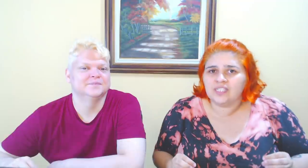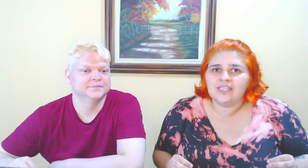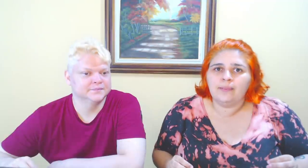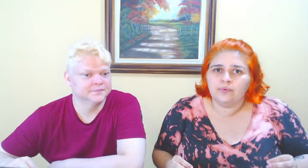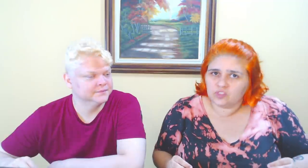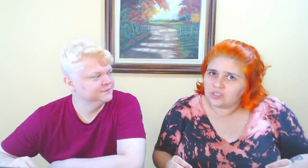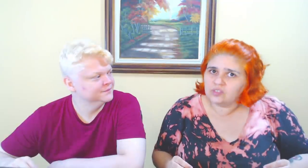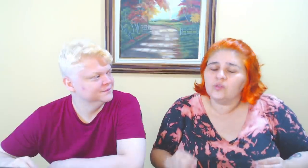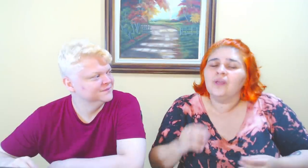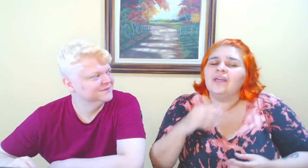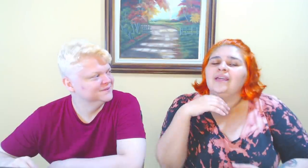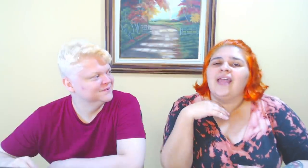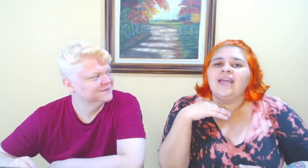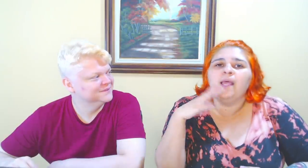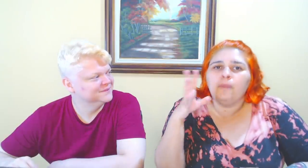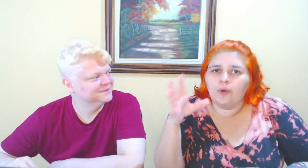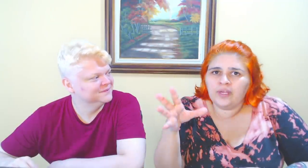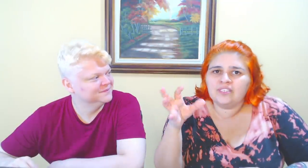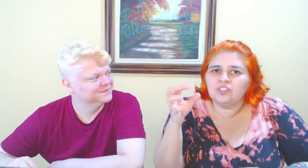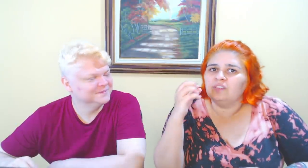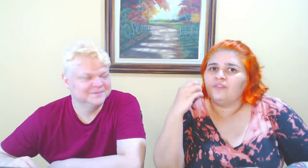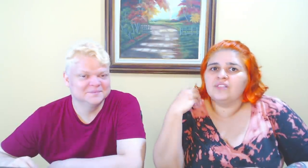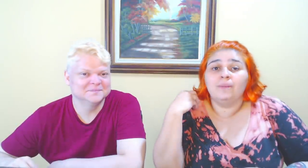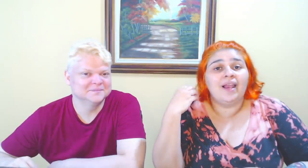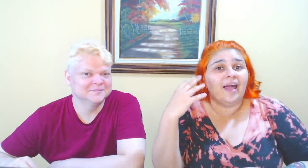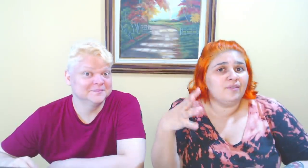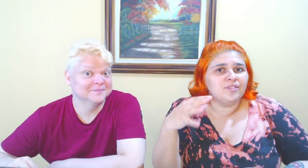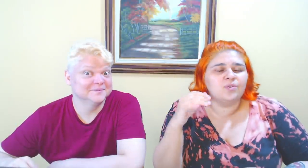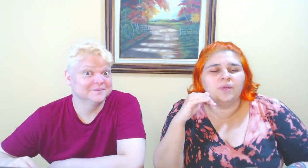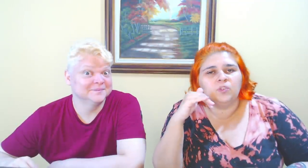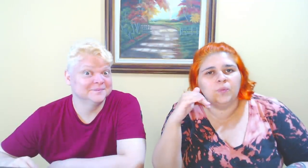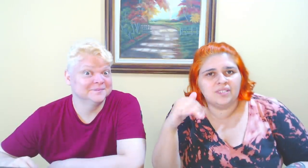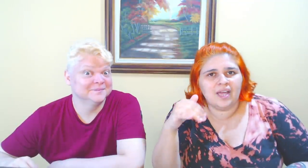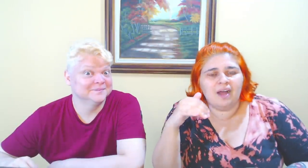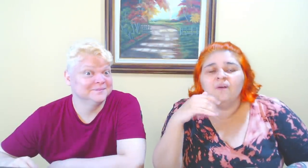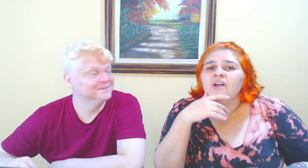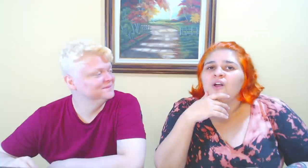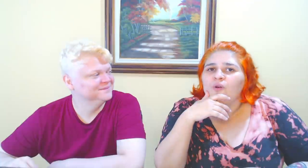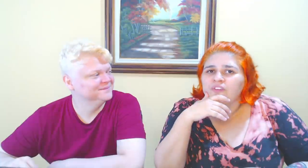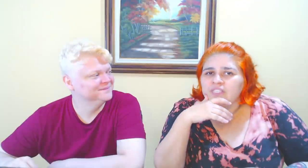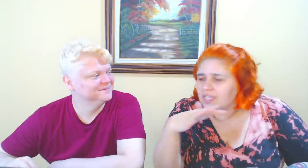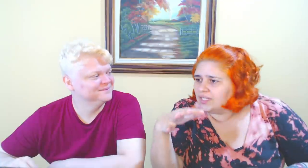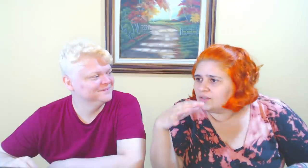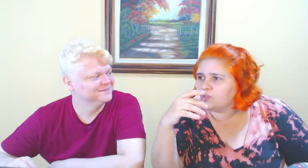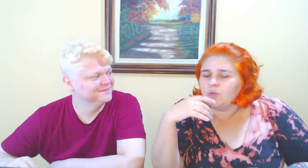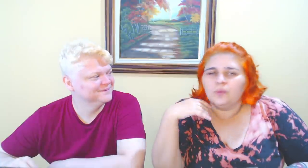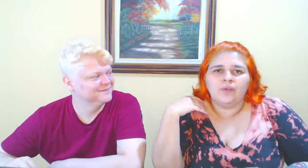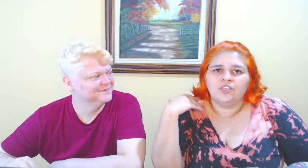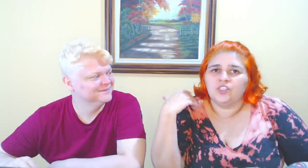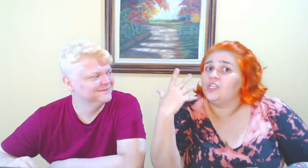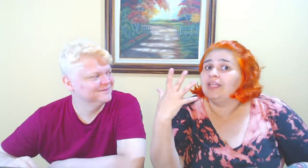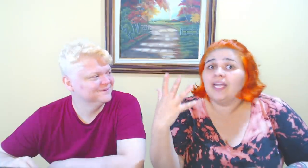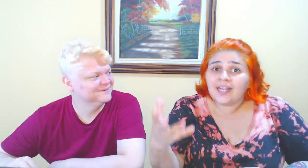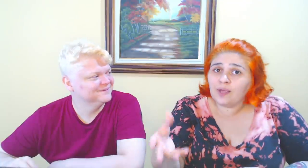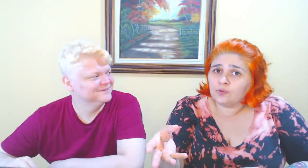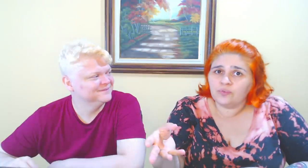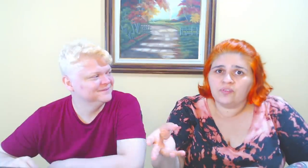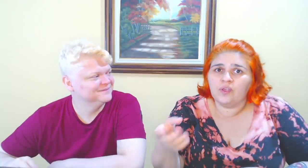saibam disso E aí depois a gente vai fazer uma live super especial Conversando sobre o que a gente entendeu do filme